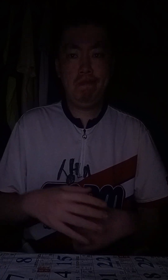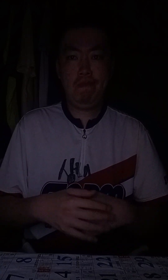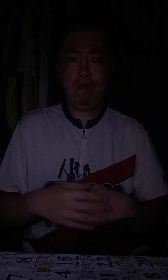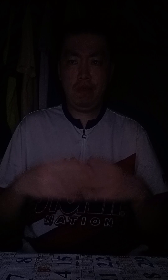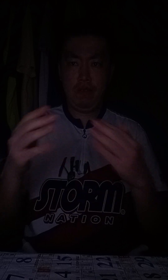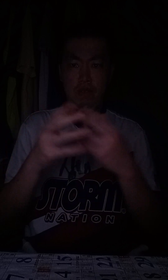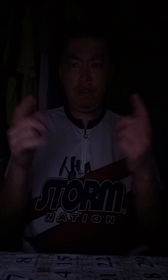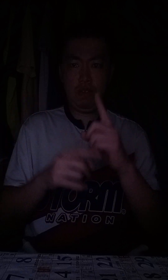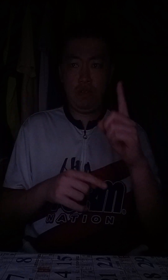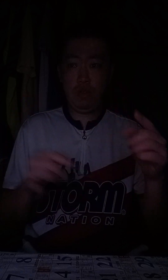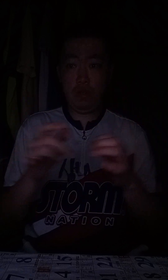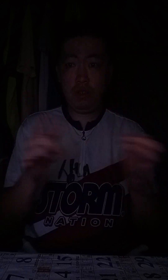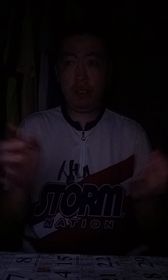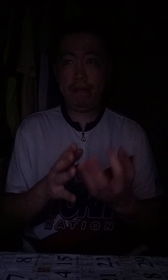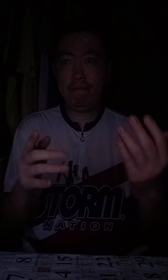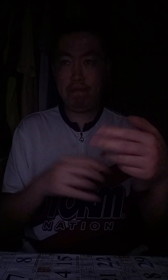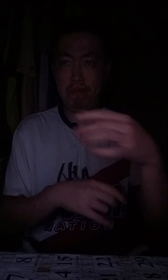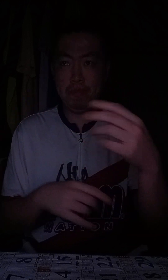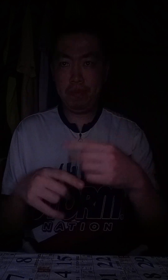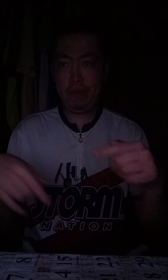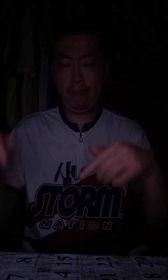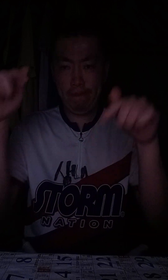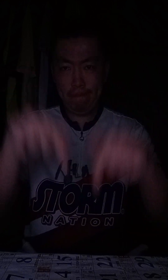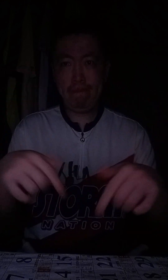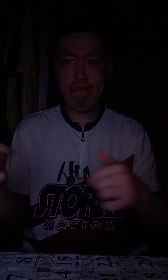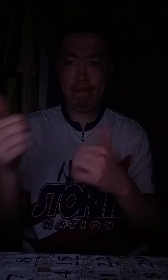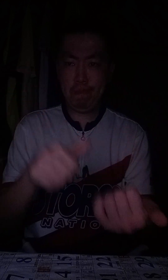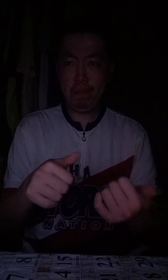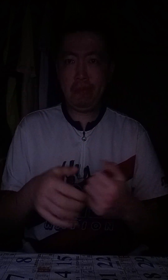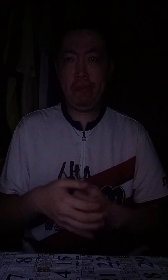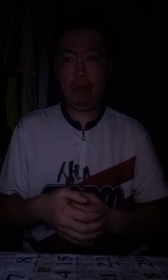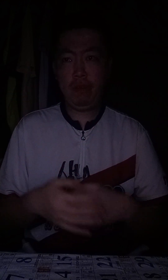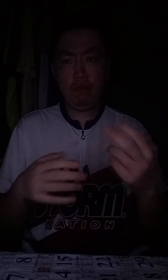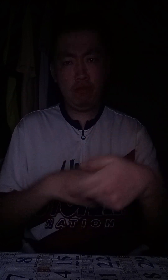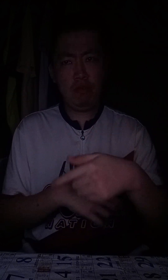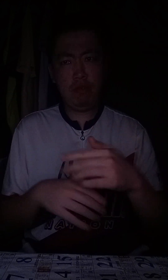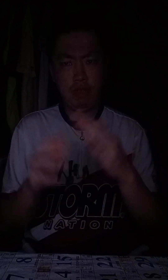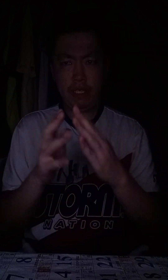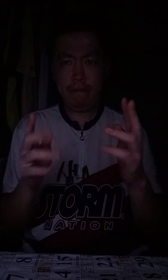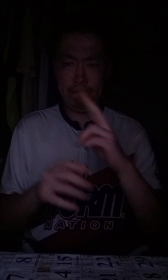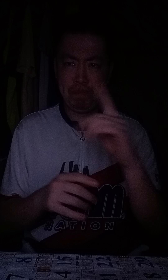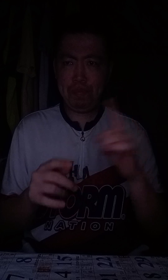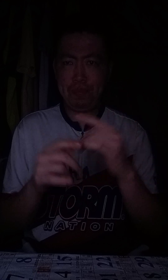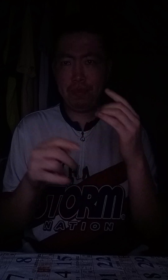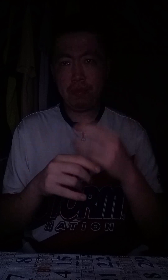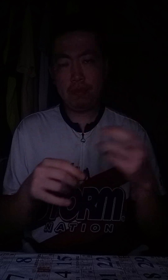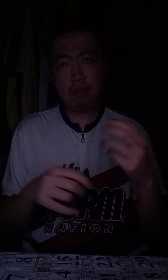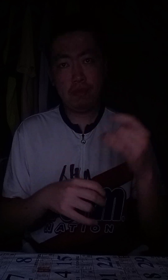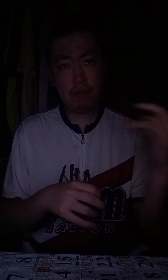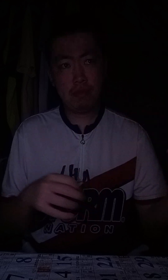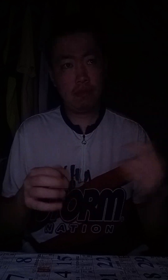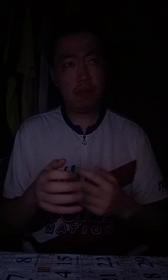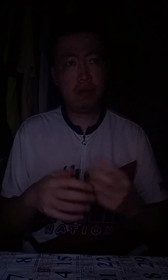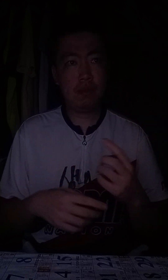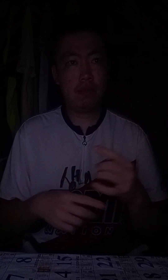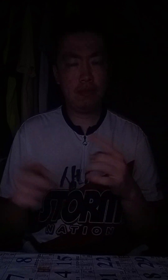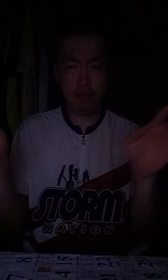서울 지하철 1호선에 40대 남성이 추신해 숨졌습니다. 지하철 운행도 1시간 정도 중단됐는데요. 밤사이 사건 사고